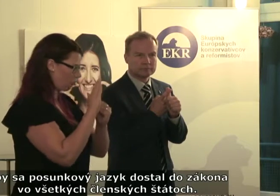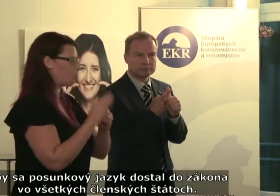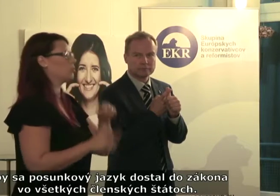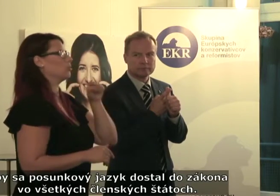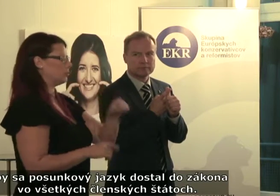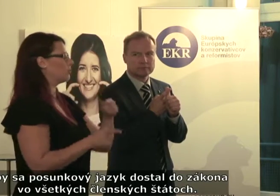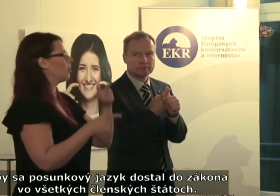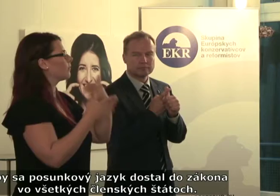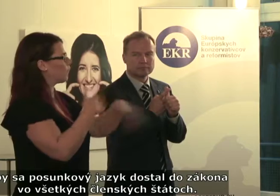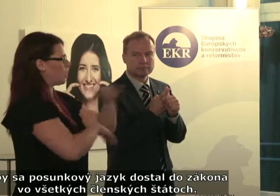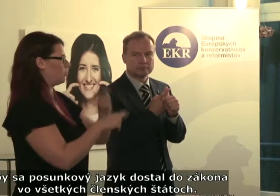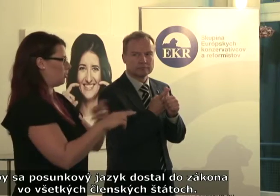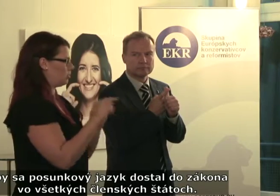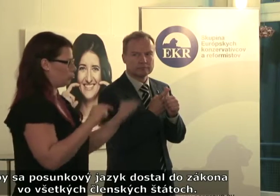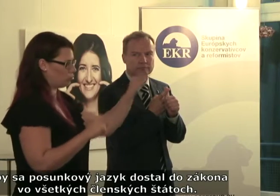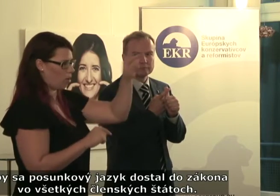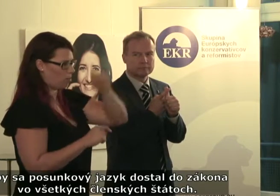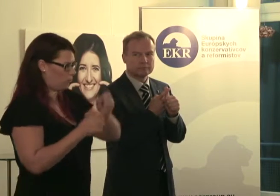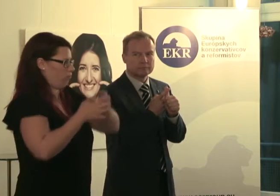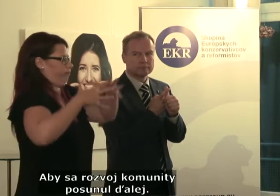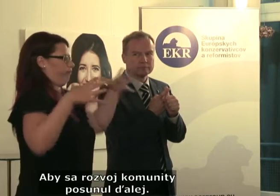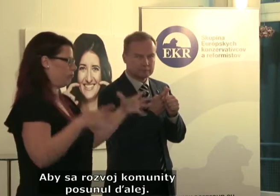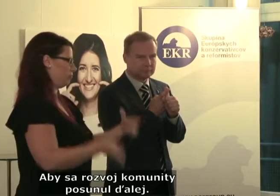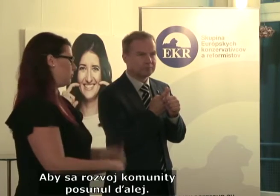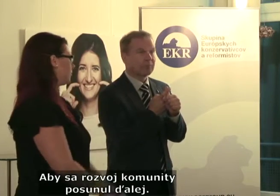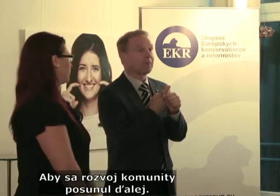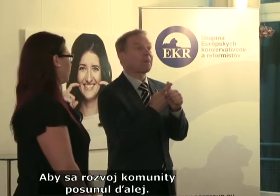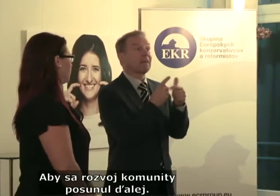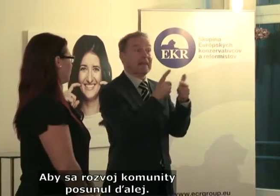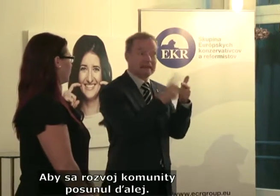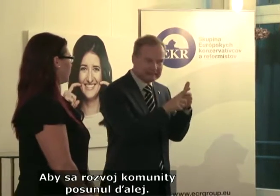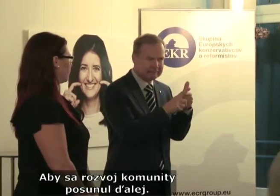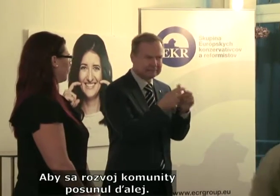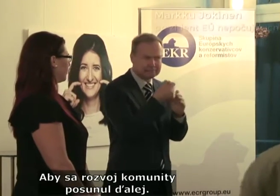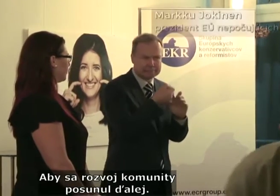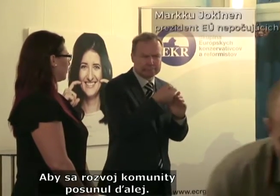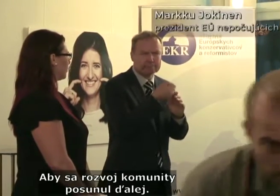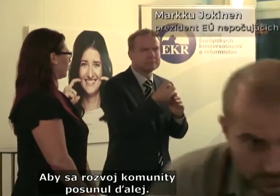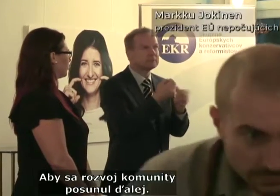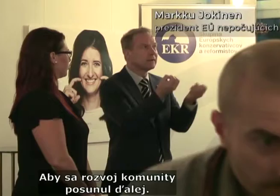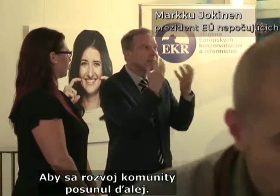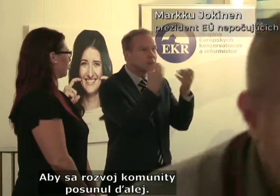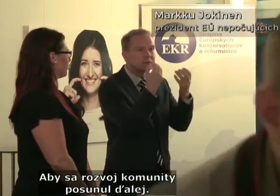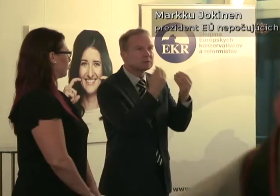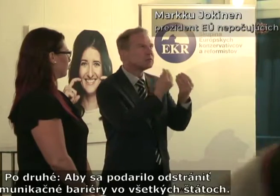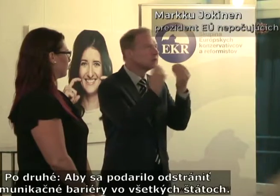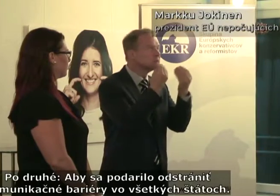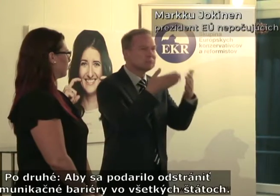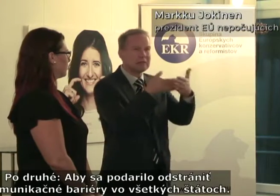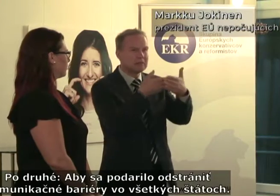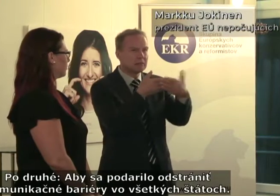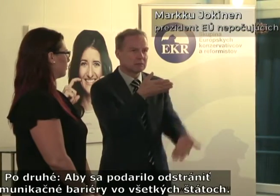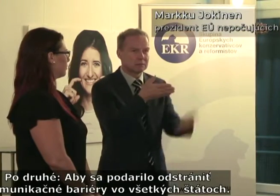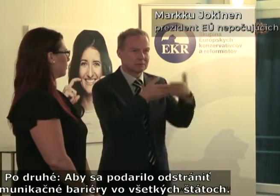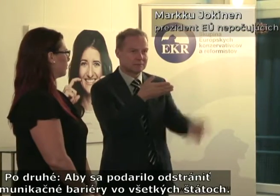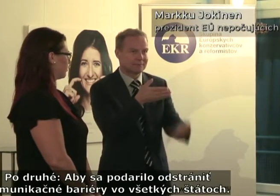zákona vo všetkých členských štátoch, aby sa rozvoj komunity posunul ďalej. Po druhé, aby sa